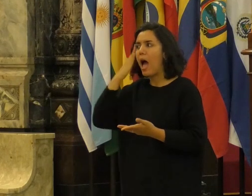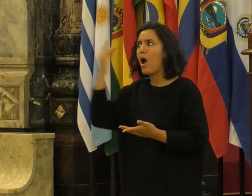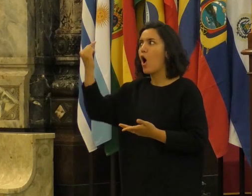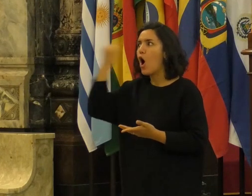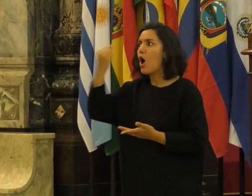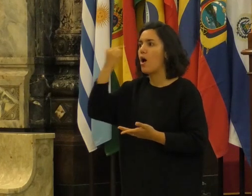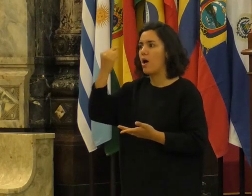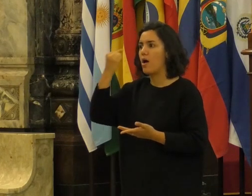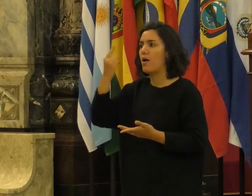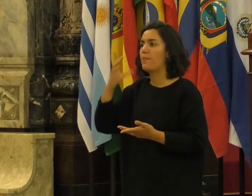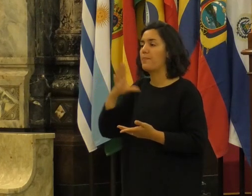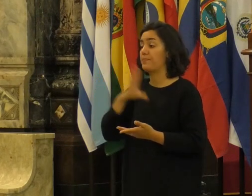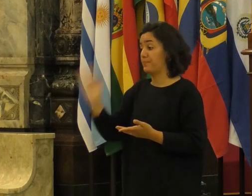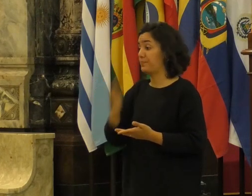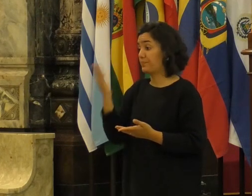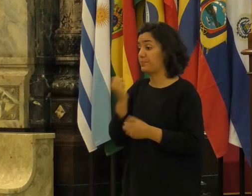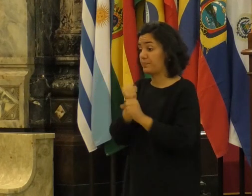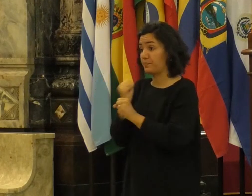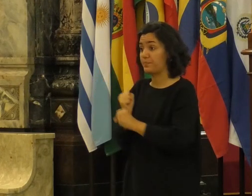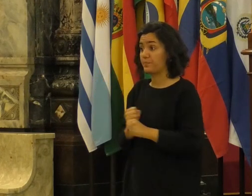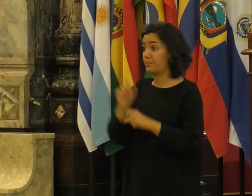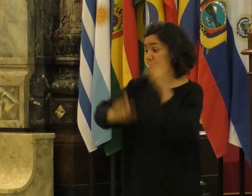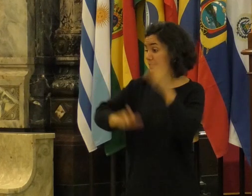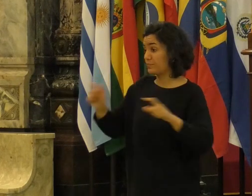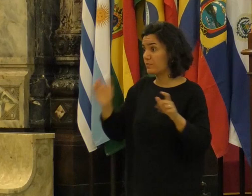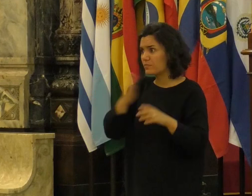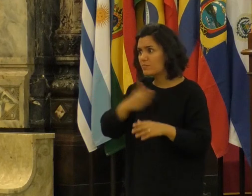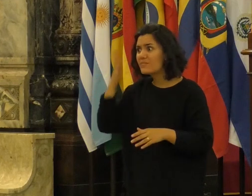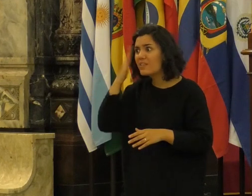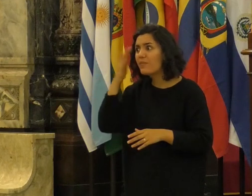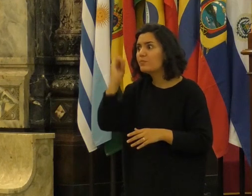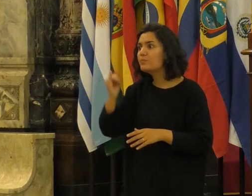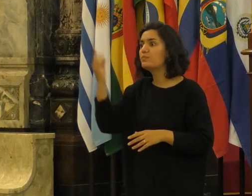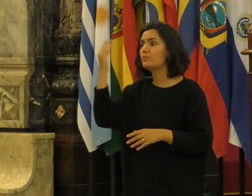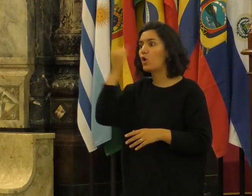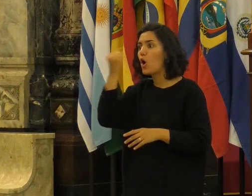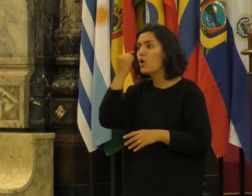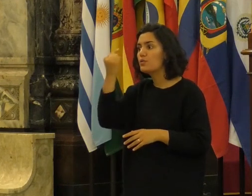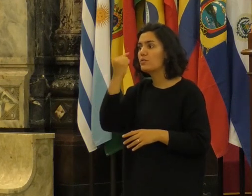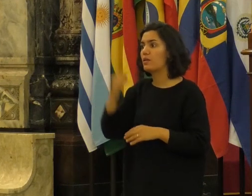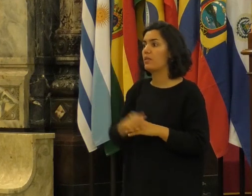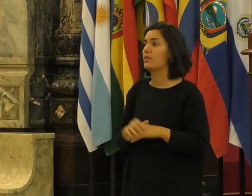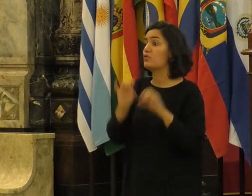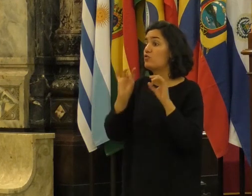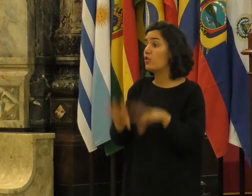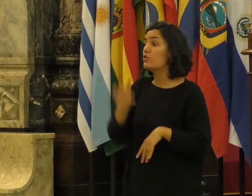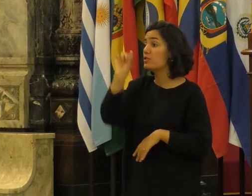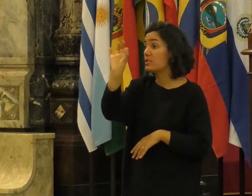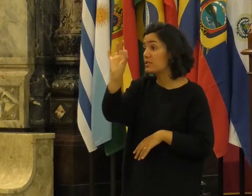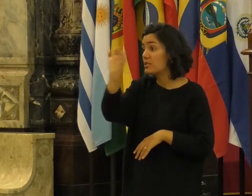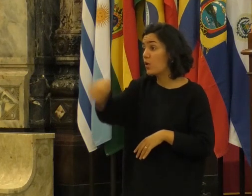los que trabajamos en la producción de conocimiento, que somos más que nunca relativamente, porque solo seamos el 0,1% de la producción mundial.